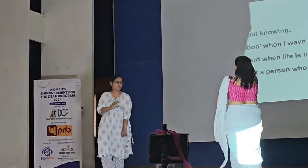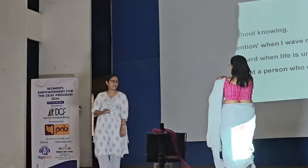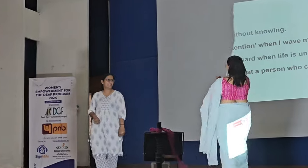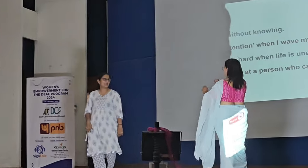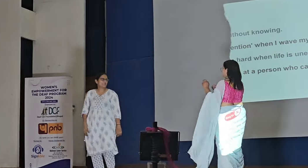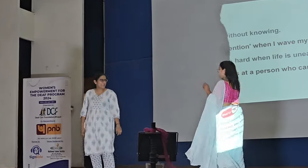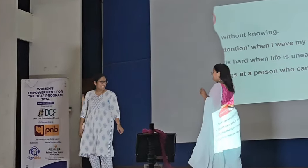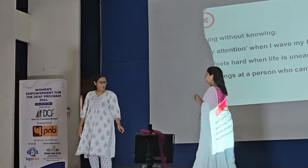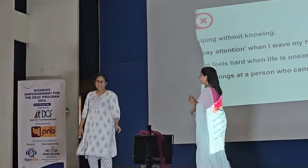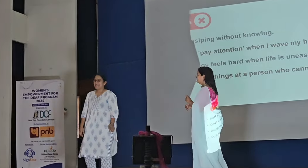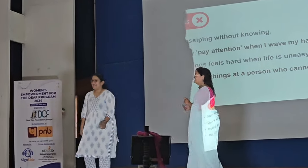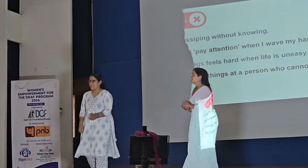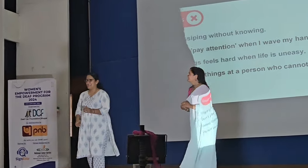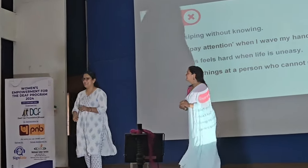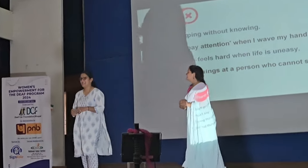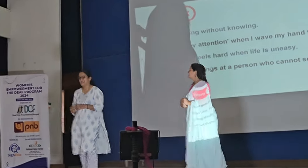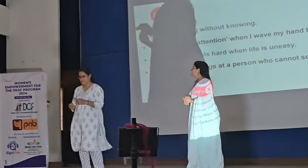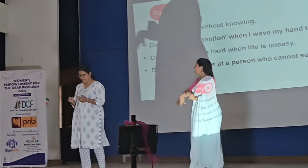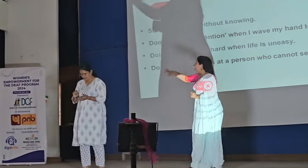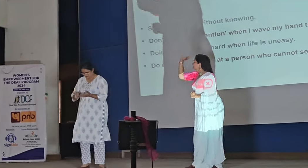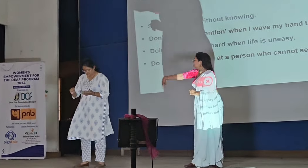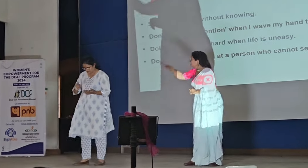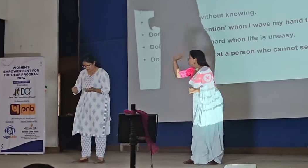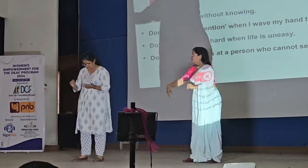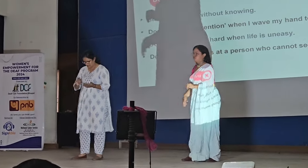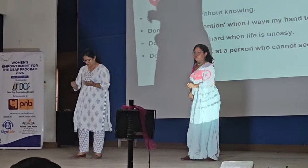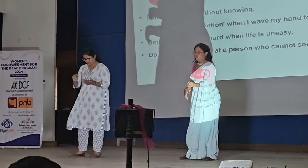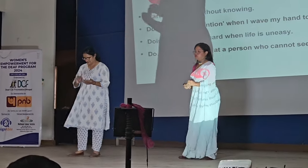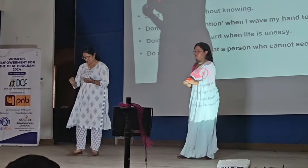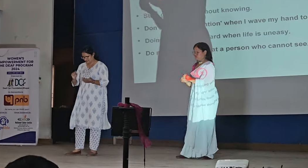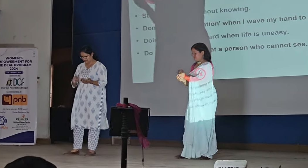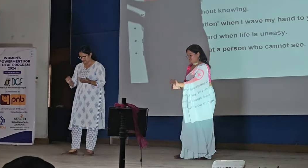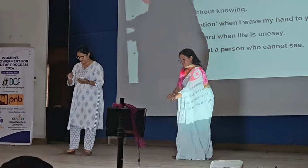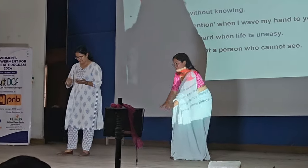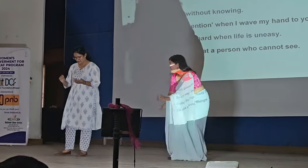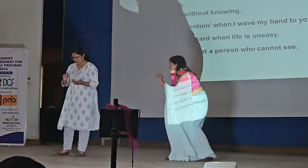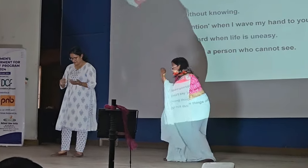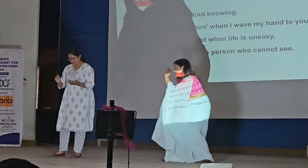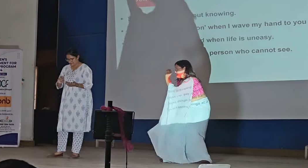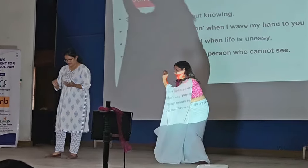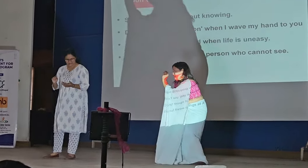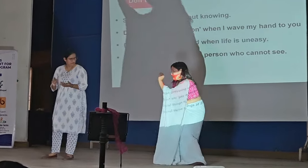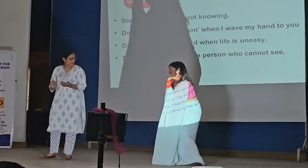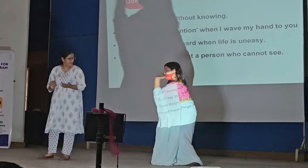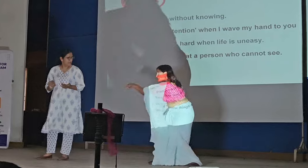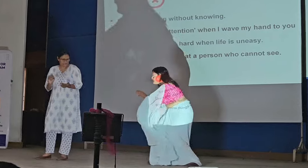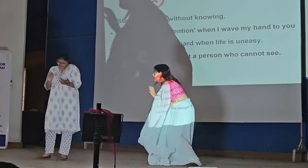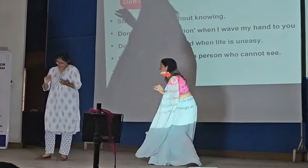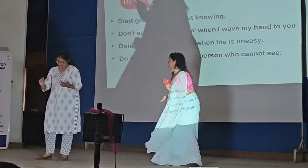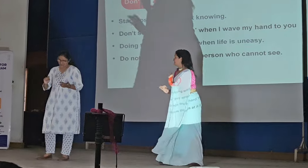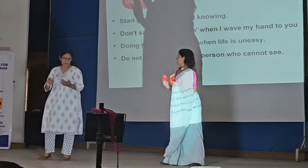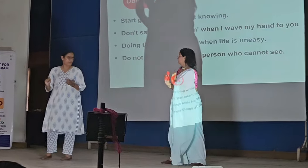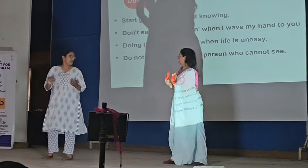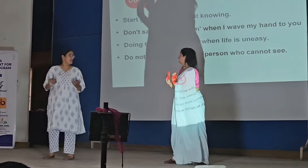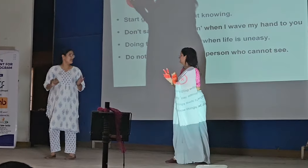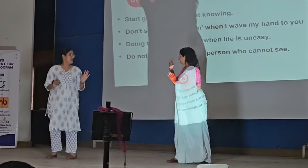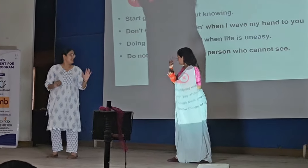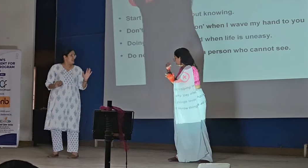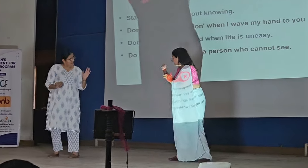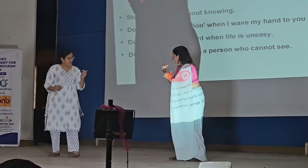यू। अब फॉर एग्जाम्पल अगर मैं कुछ काम कर रही हूँ और मैं किसी को टैप करके बुला रही हूँ तो हमें